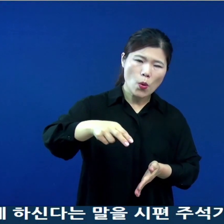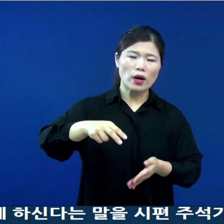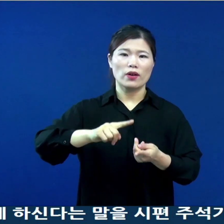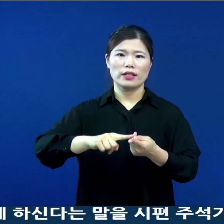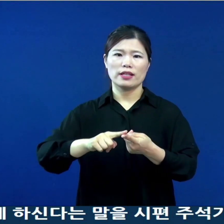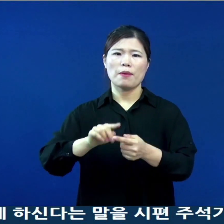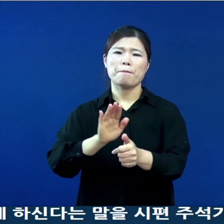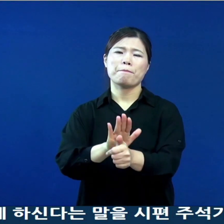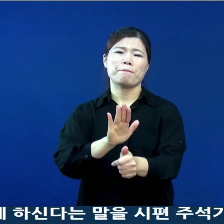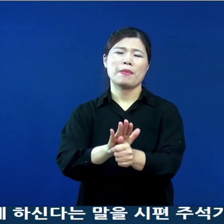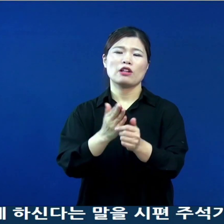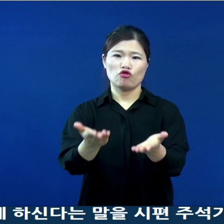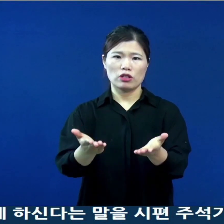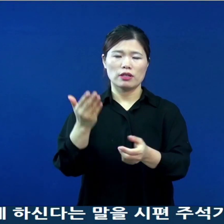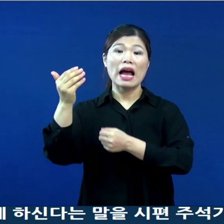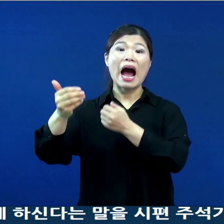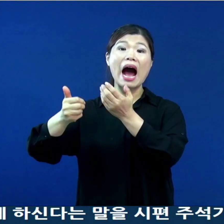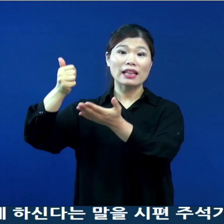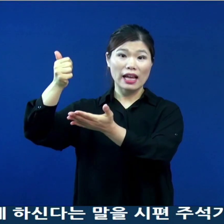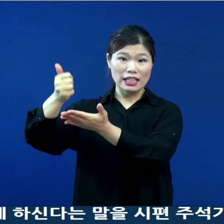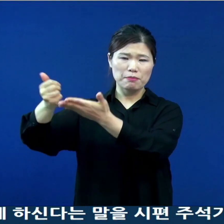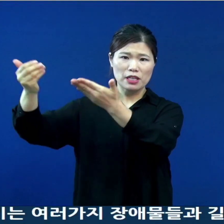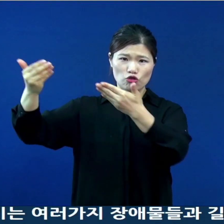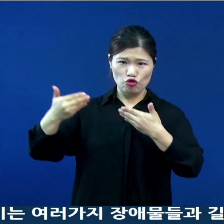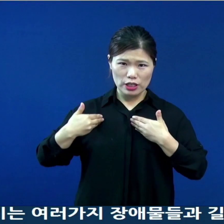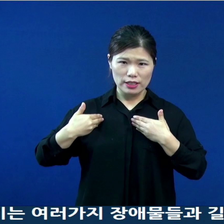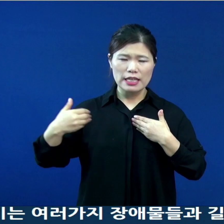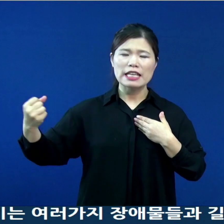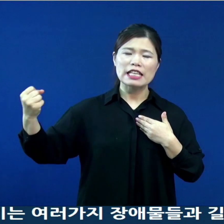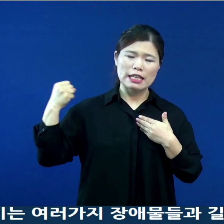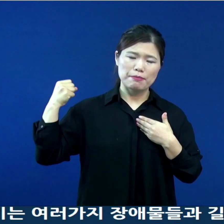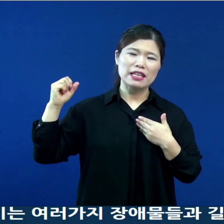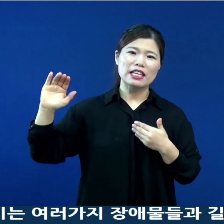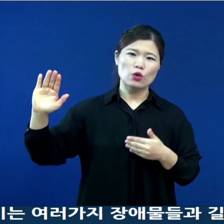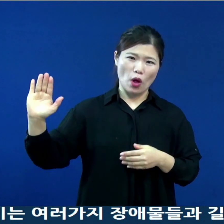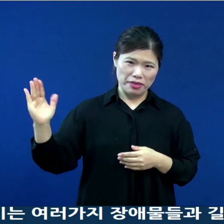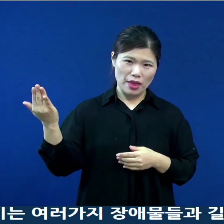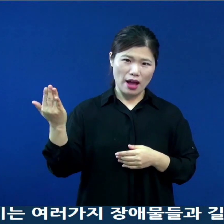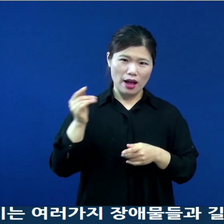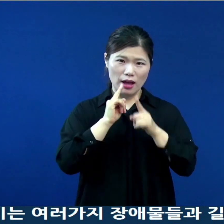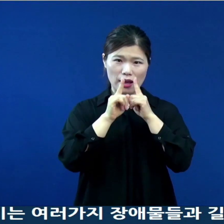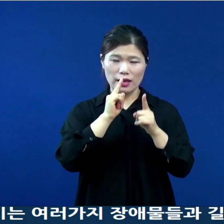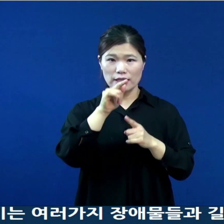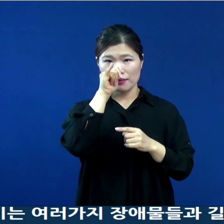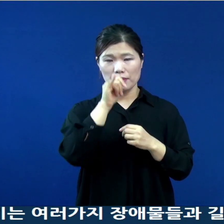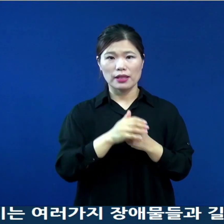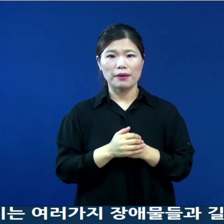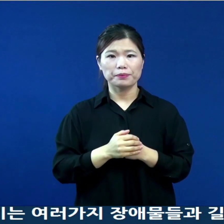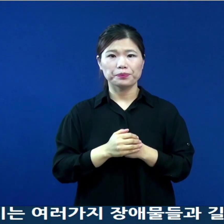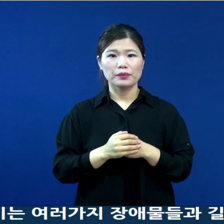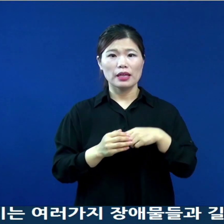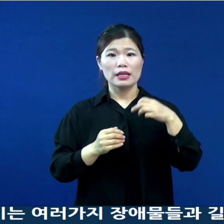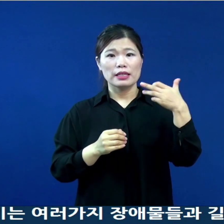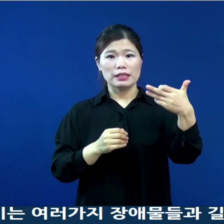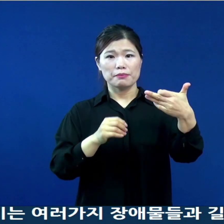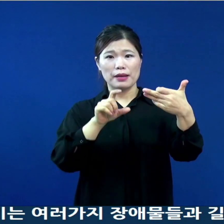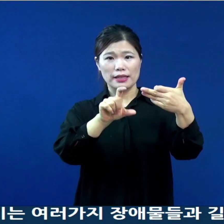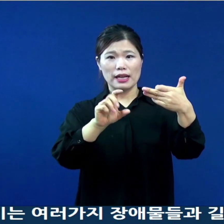이것이 하나님이 주시는 힘이다 라고 설명합니다. 36절